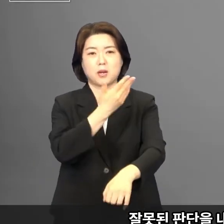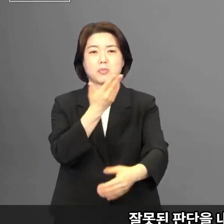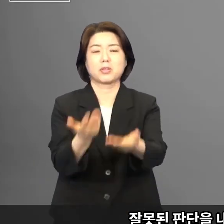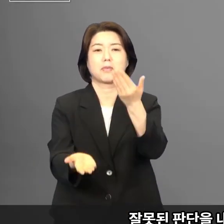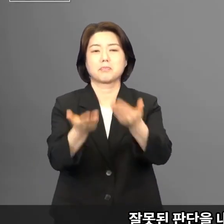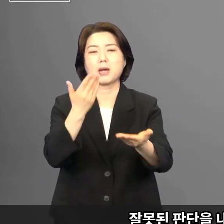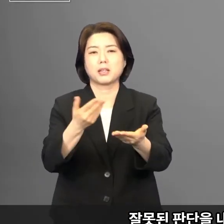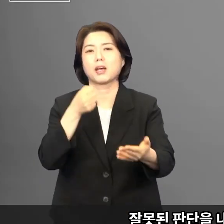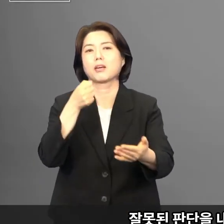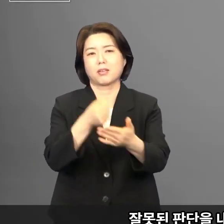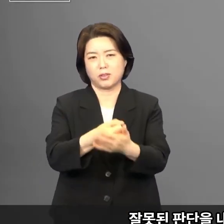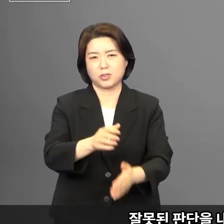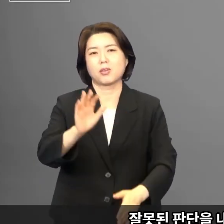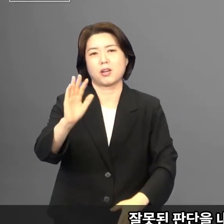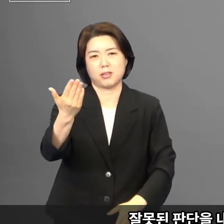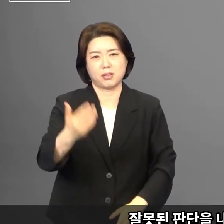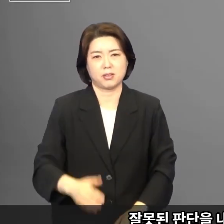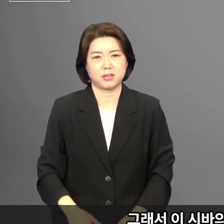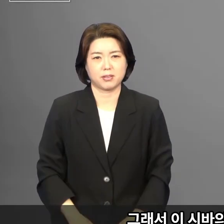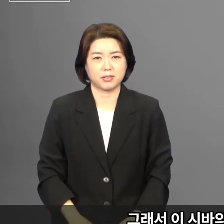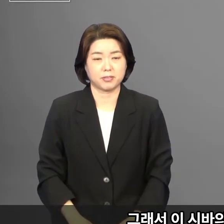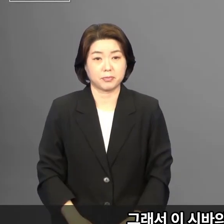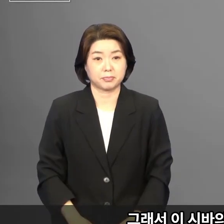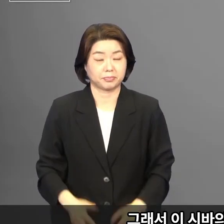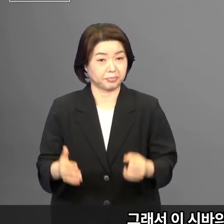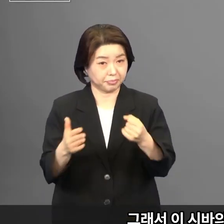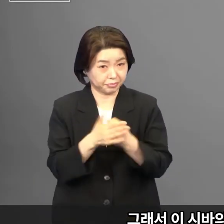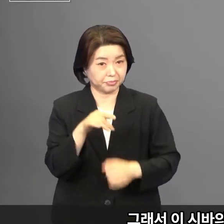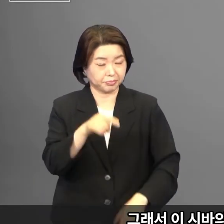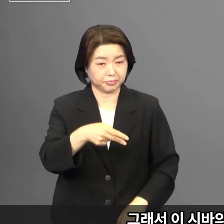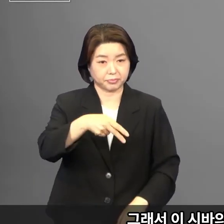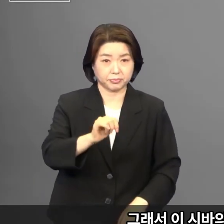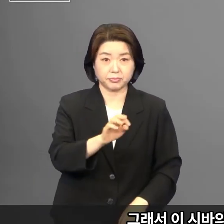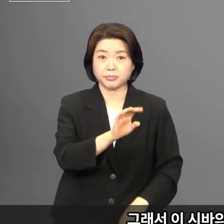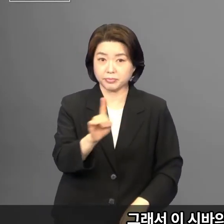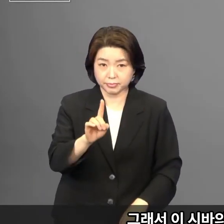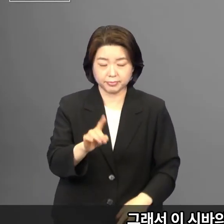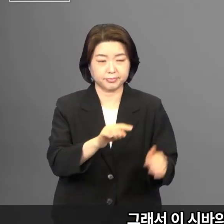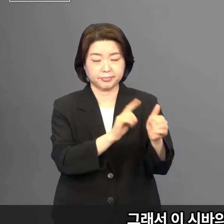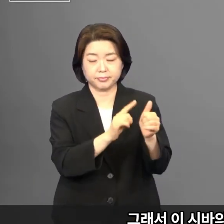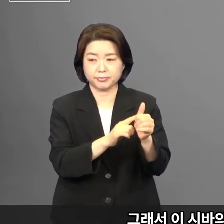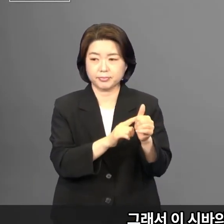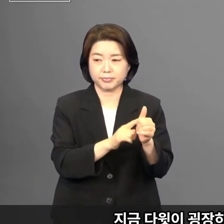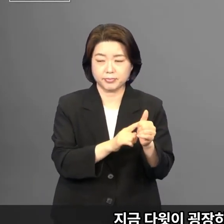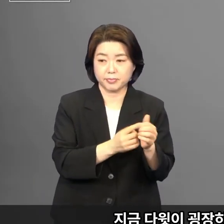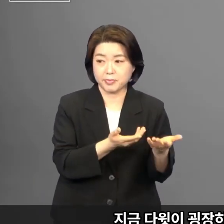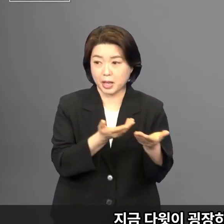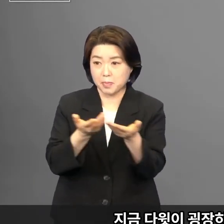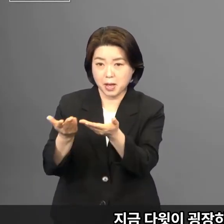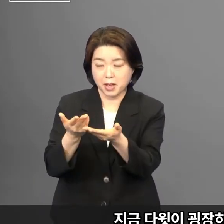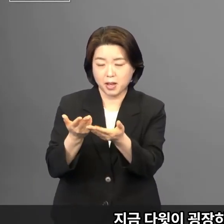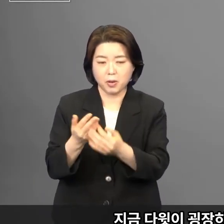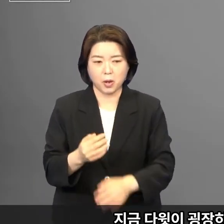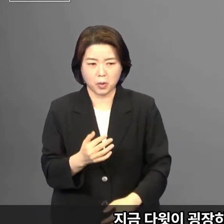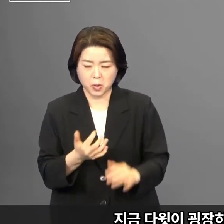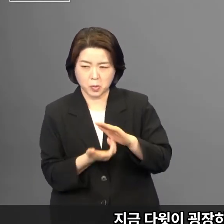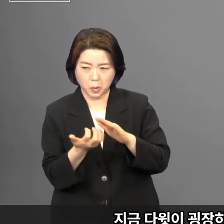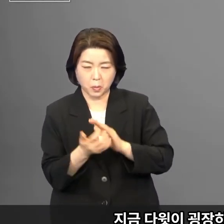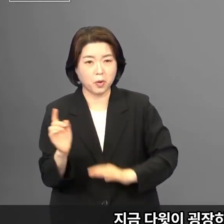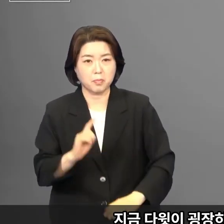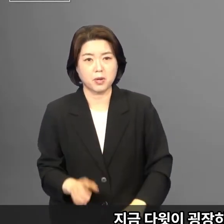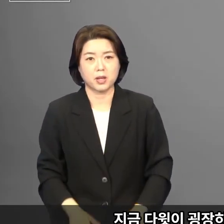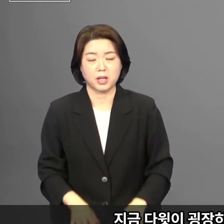판단을 내리게 된다는 것입니다. 자, 그래서 이 시바의 유혹이 교묘했던 것이 지금 다윗이 굉장히